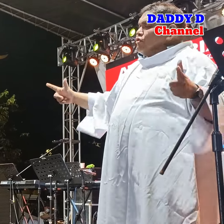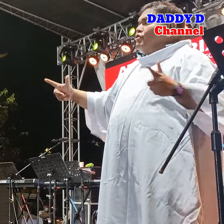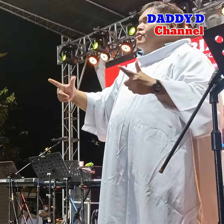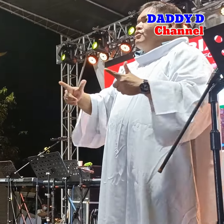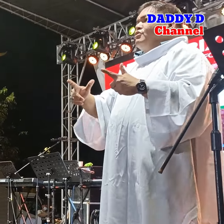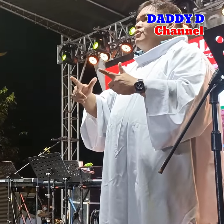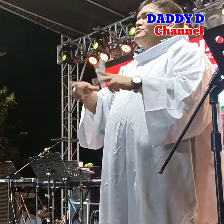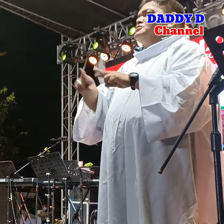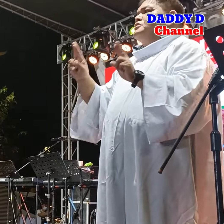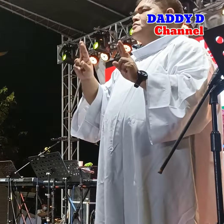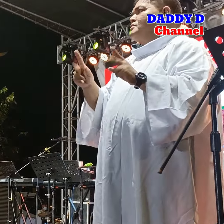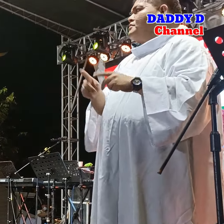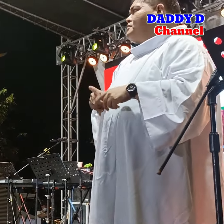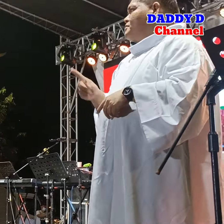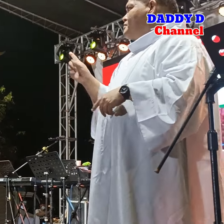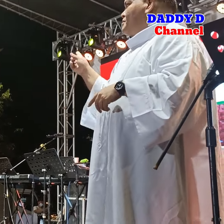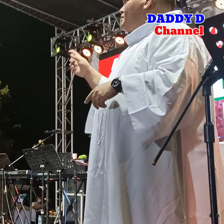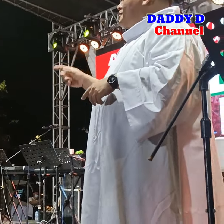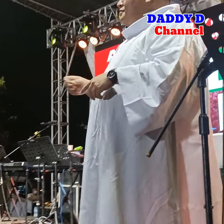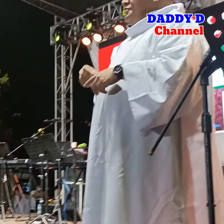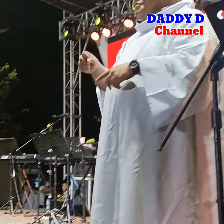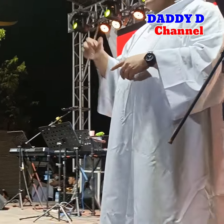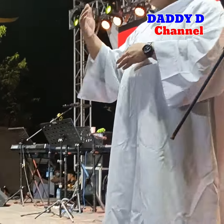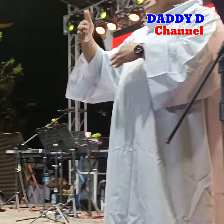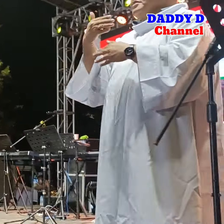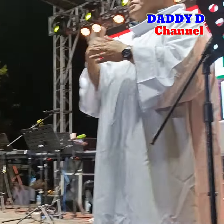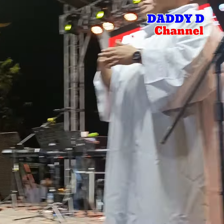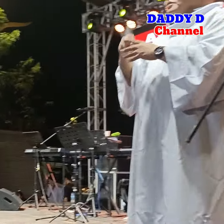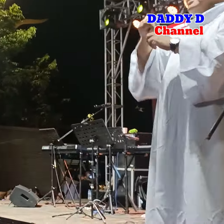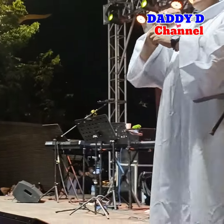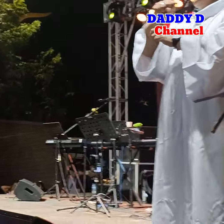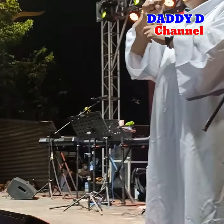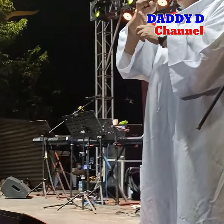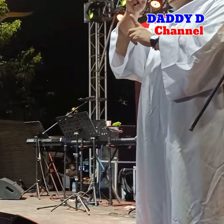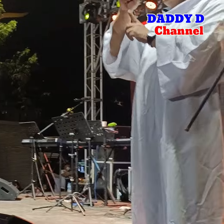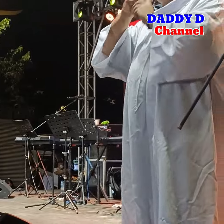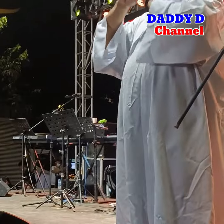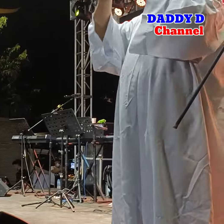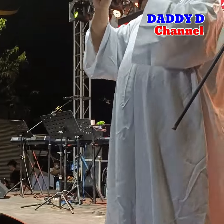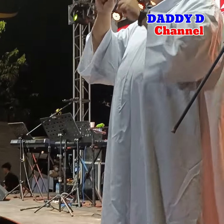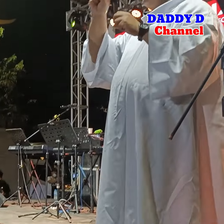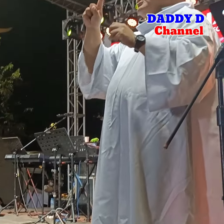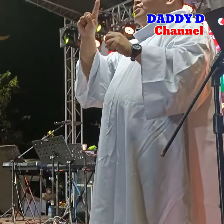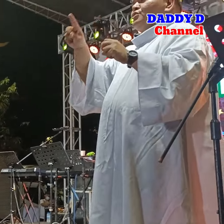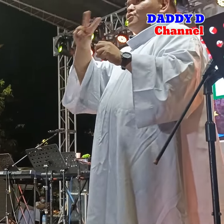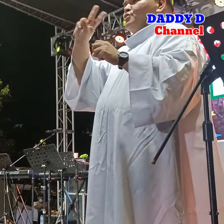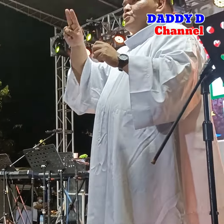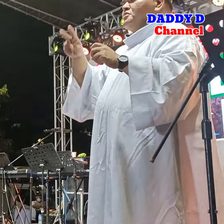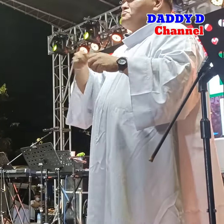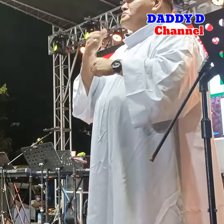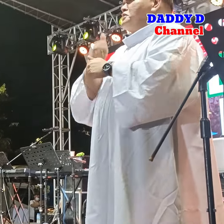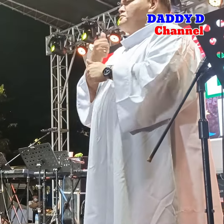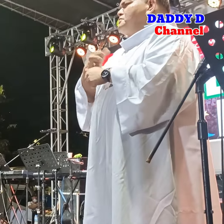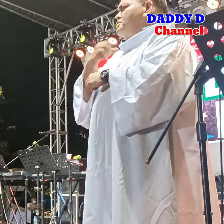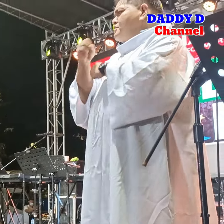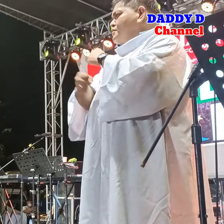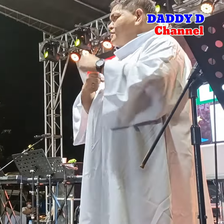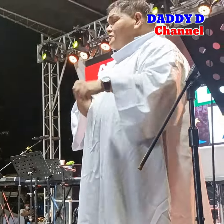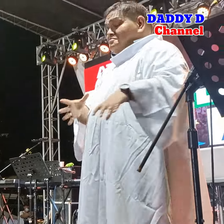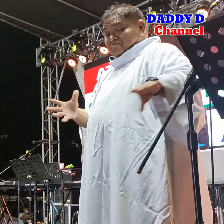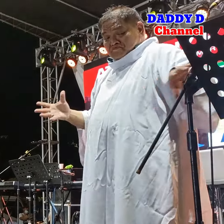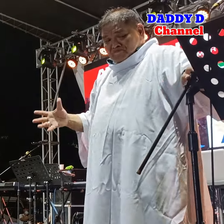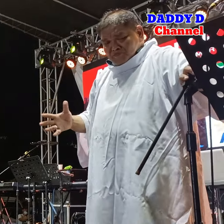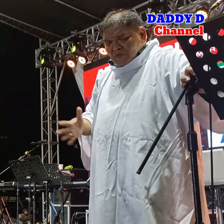Kasi binaral ko yung Zona 1 at Zona 2 niya. At yun po ang parati niyang pahayag taon-taon.